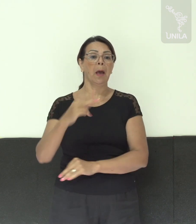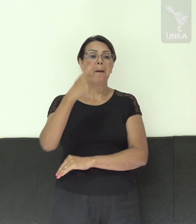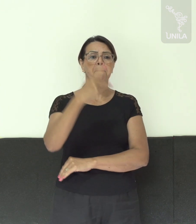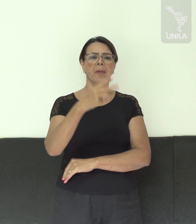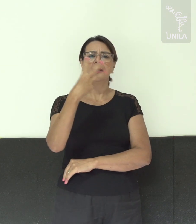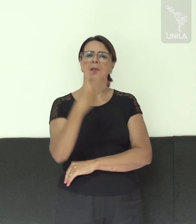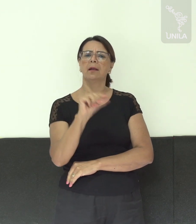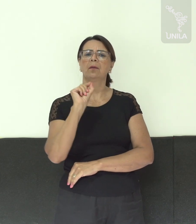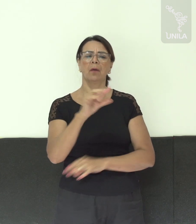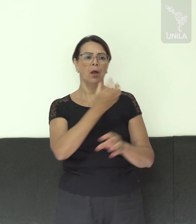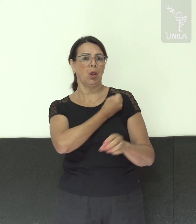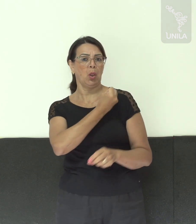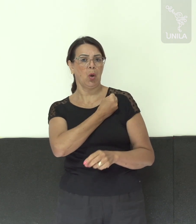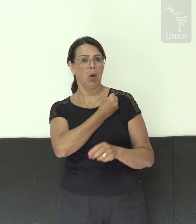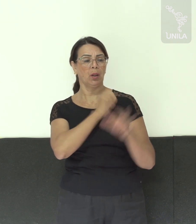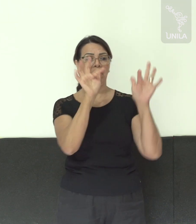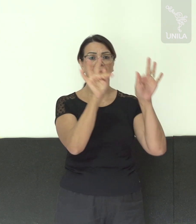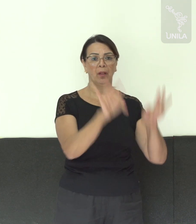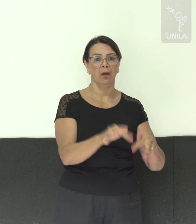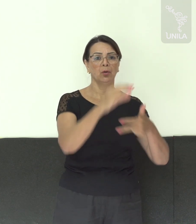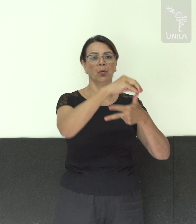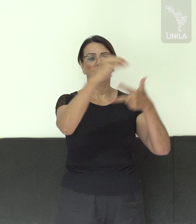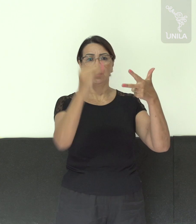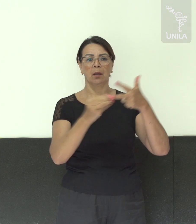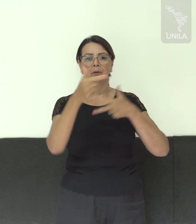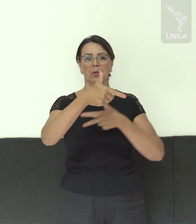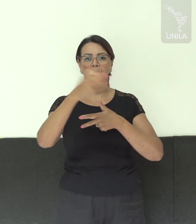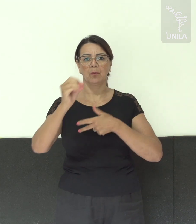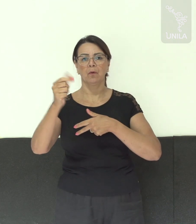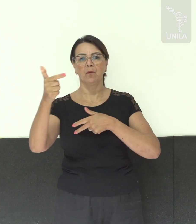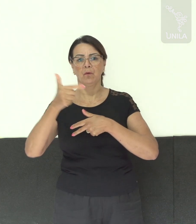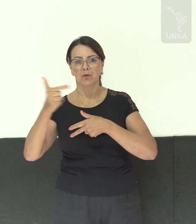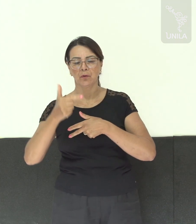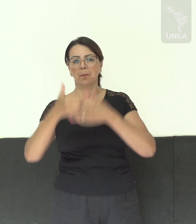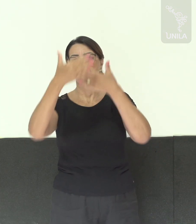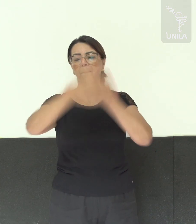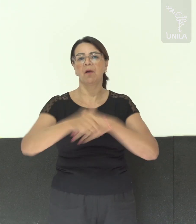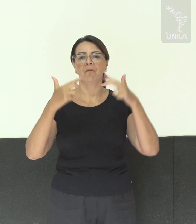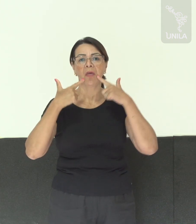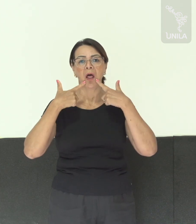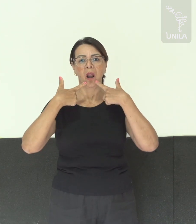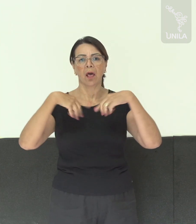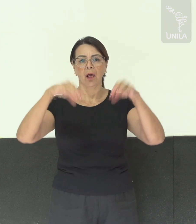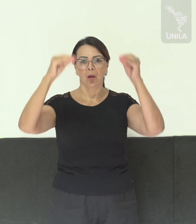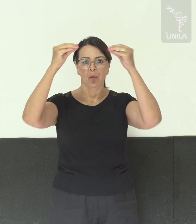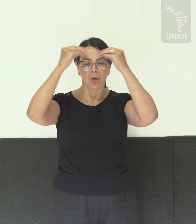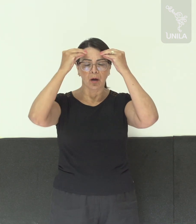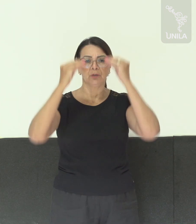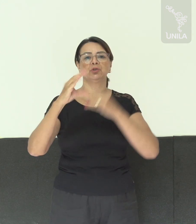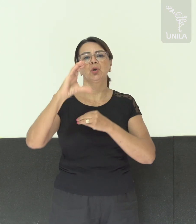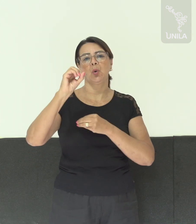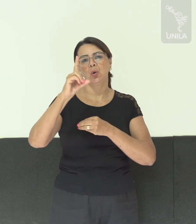nota final obtida pelo candidato no Enem 2022, na prova de linguagens, códigos e suas